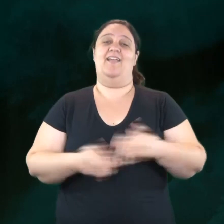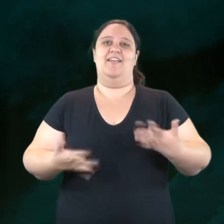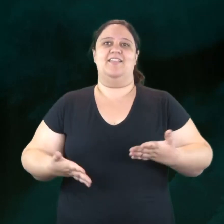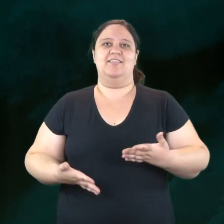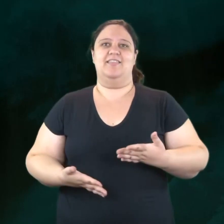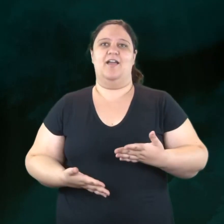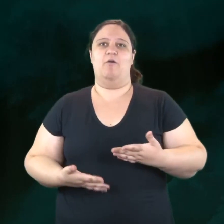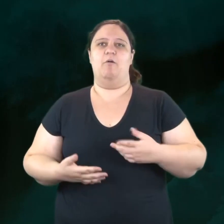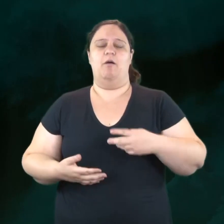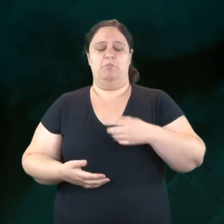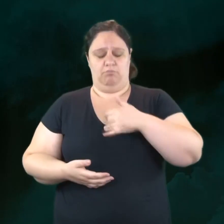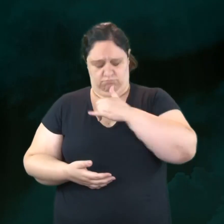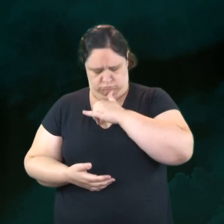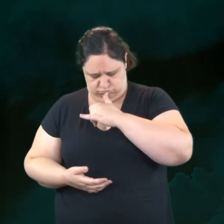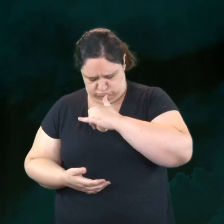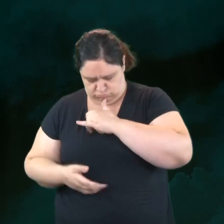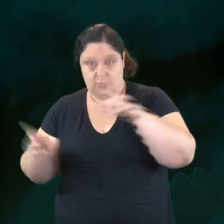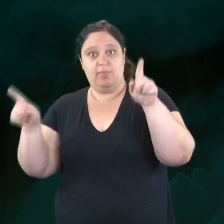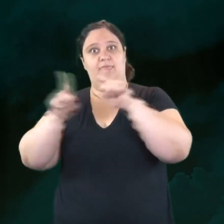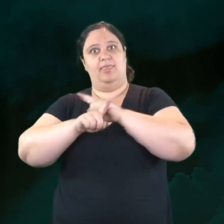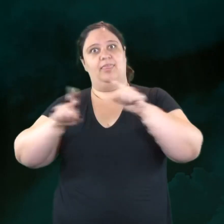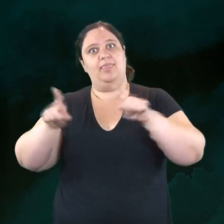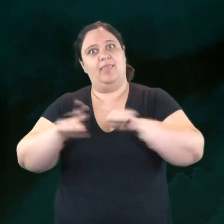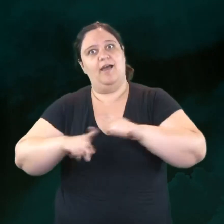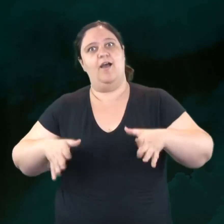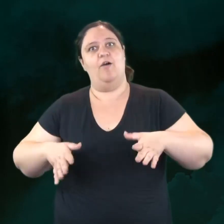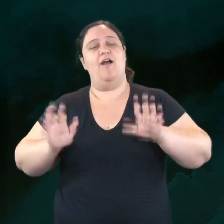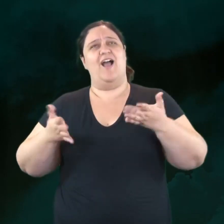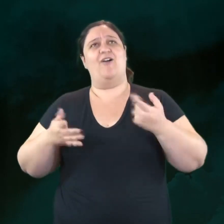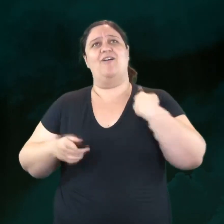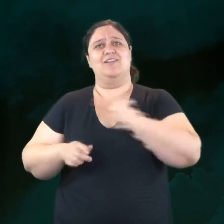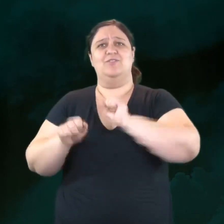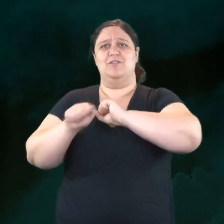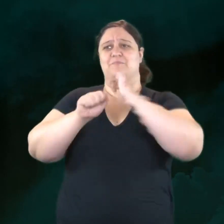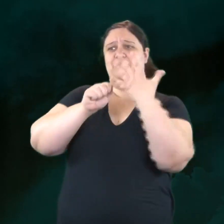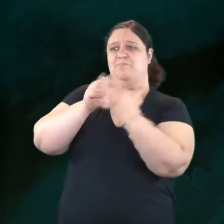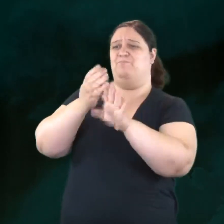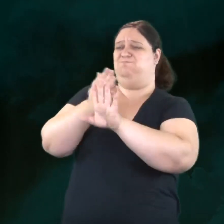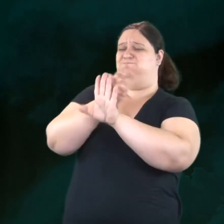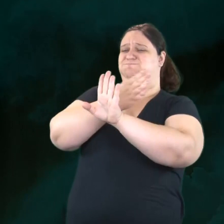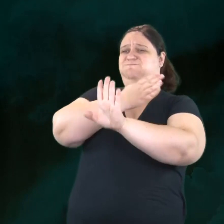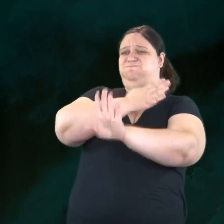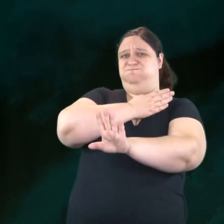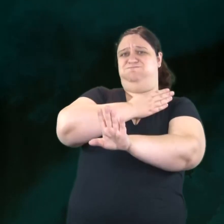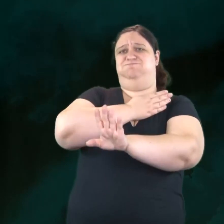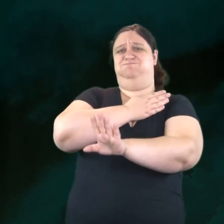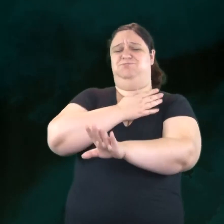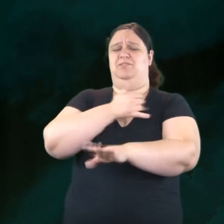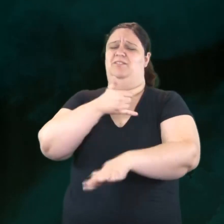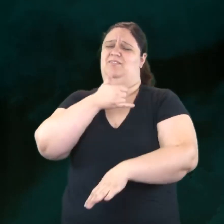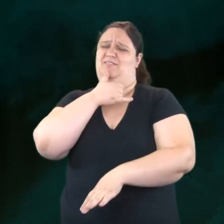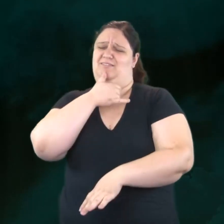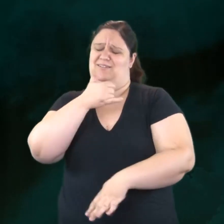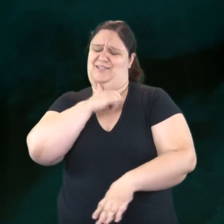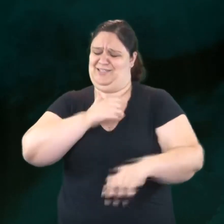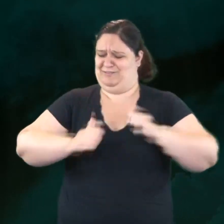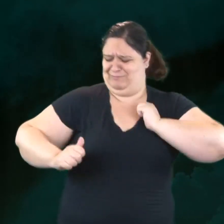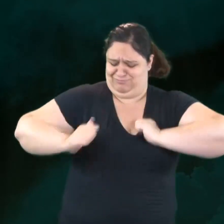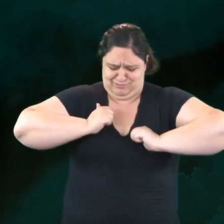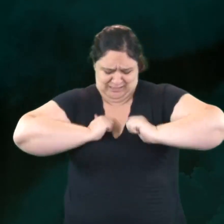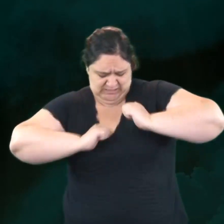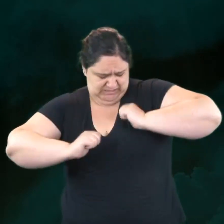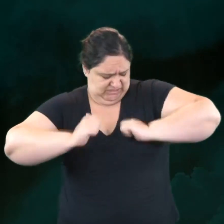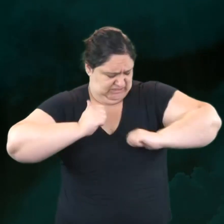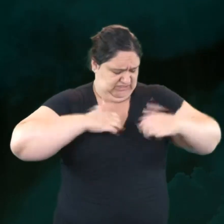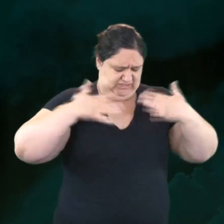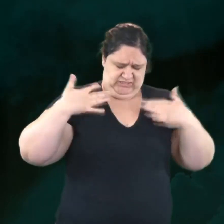fique cabisbaixo nesse momento da pandemia. Não fique triste em casa, não fique com ansiedade em casa, não